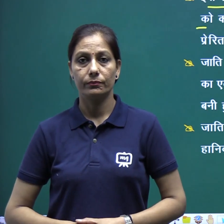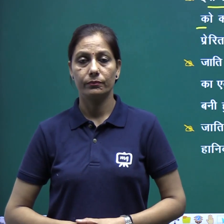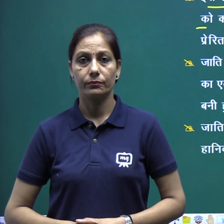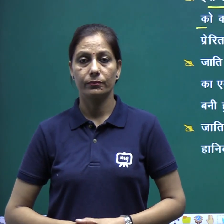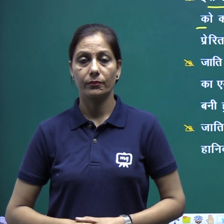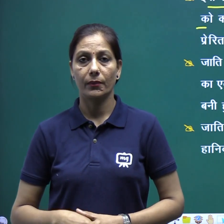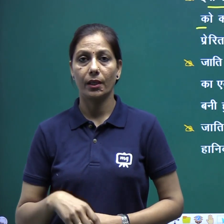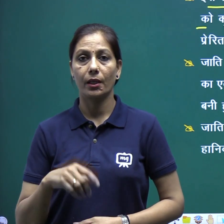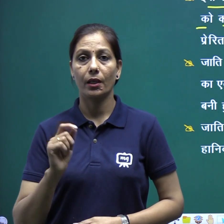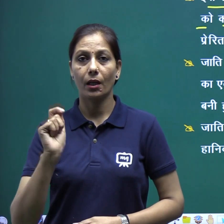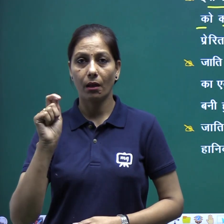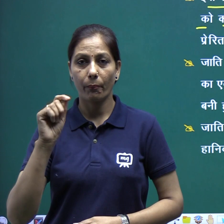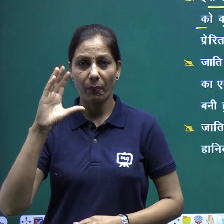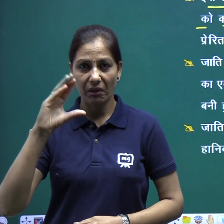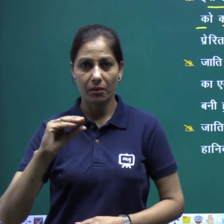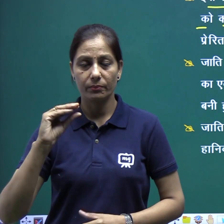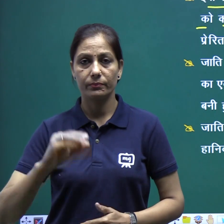कम काम करने के लिए